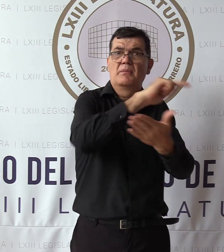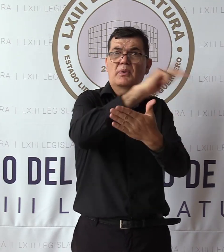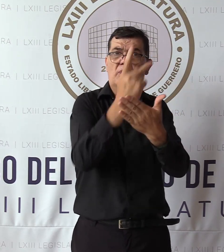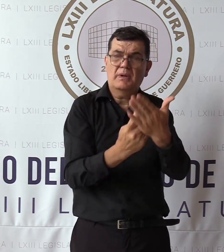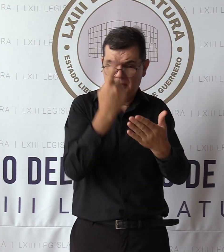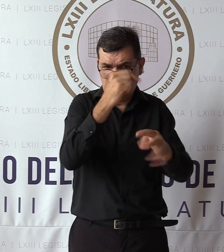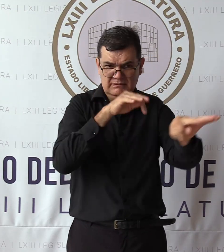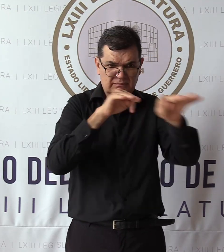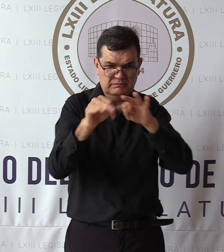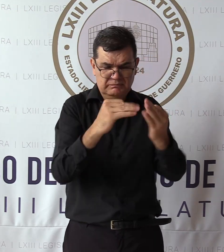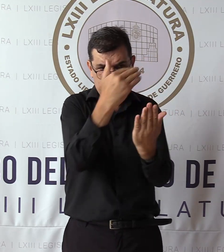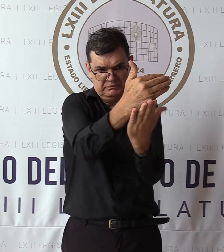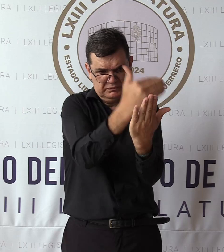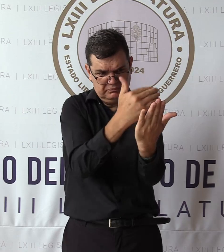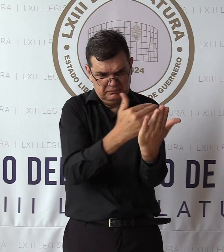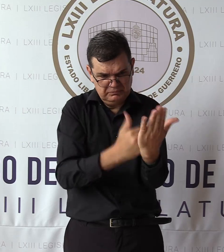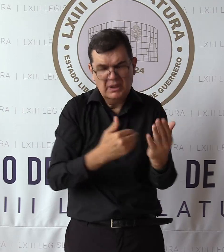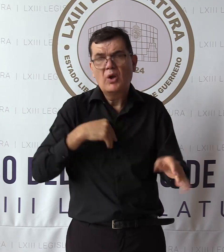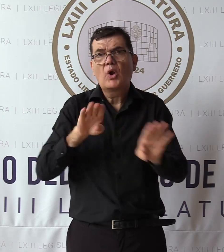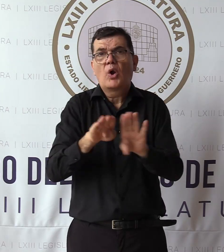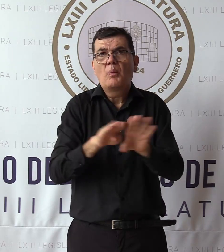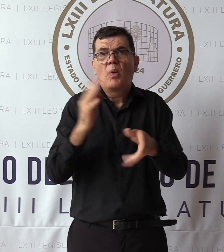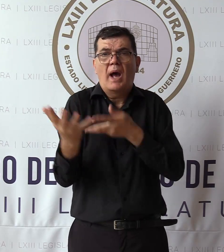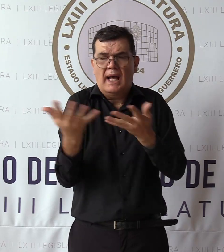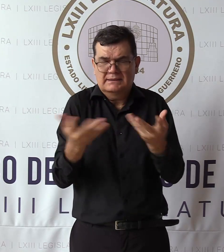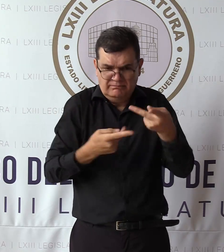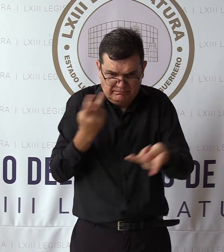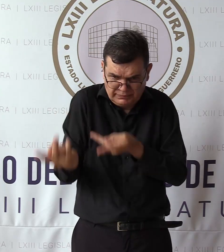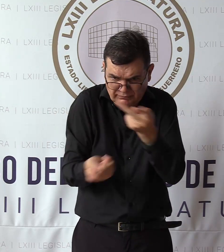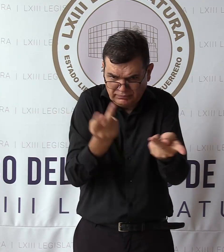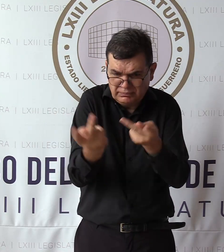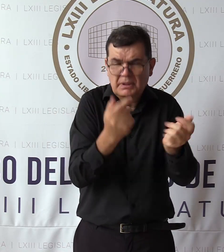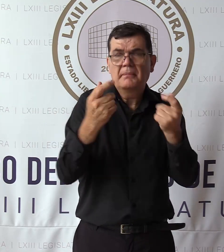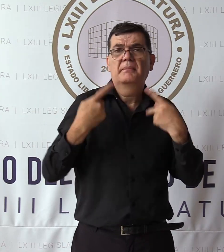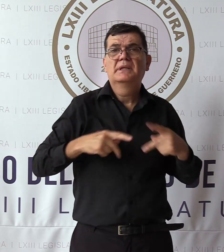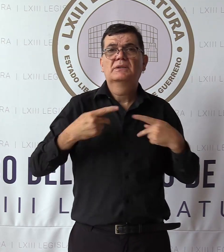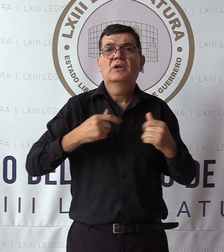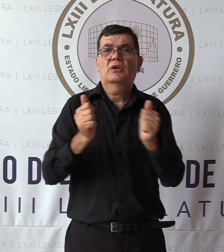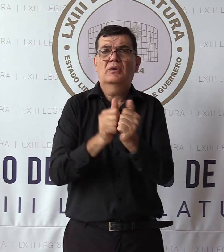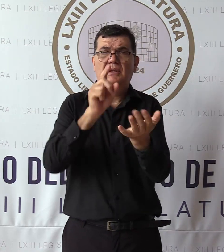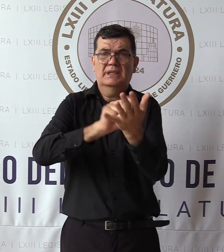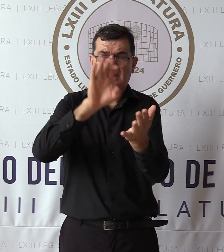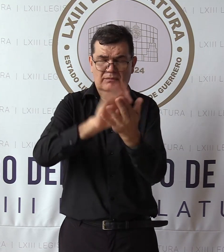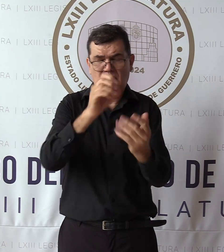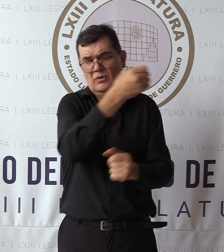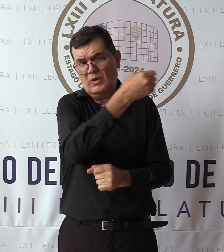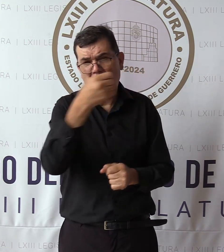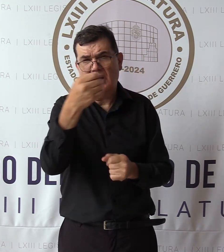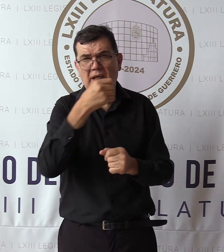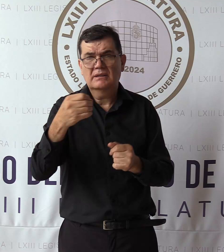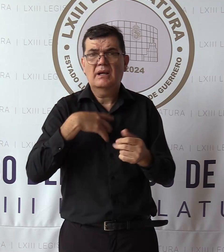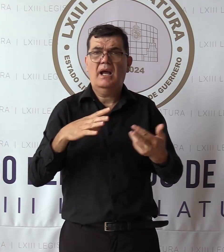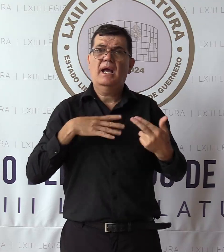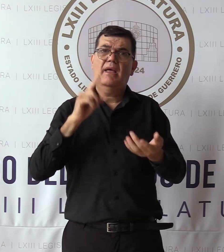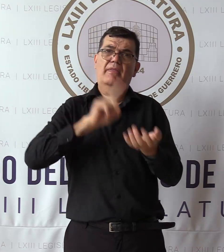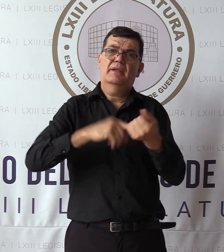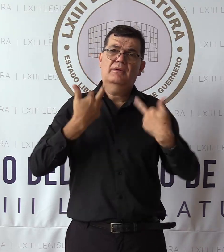trabajo para desarrollar el proceso de consulta a personas con discapacidad y organizaciones que las representan en materia de